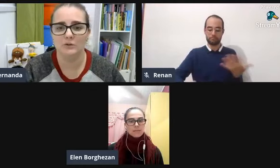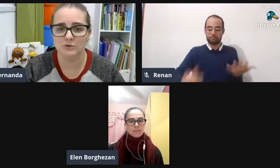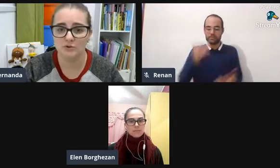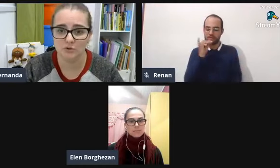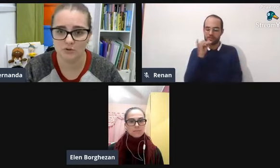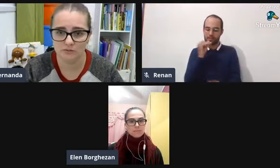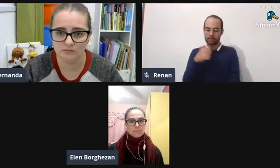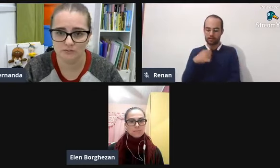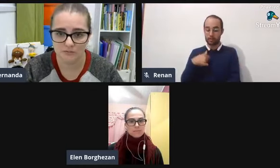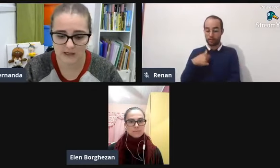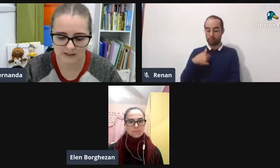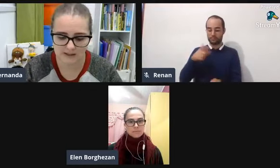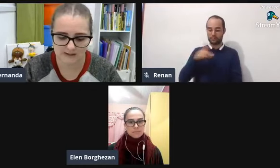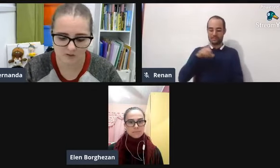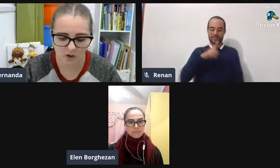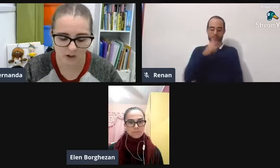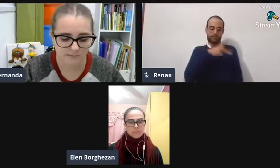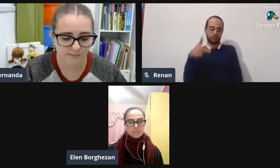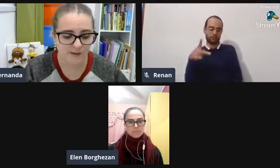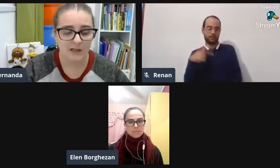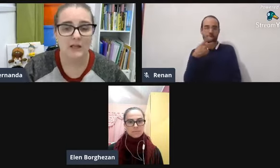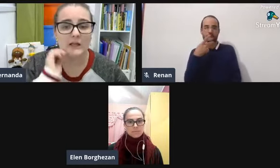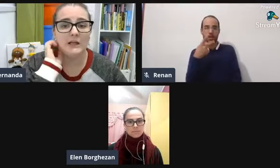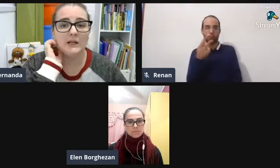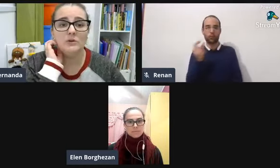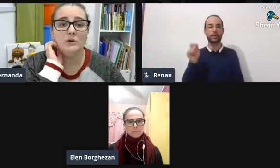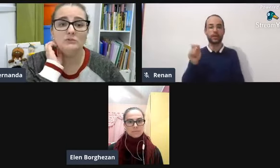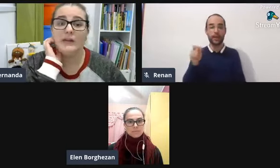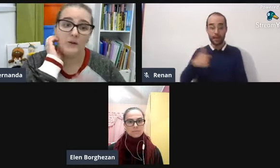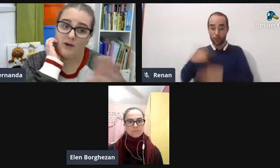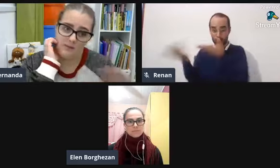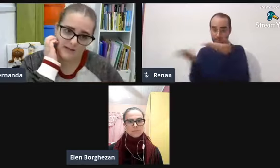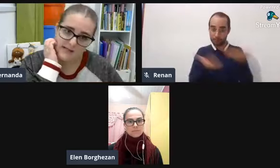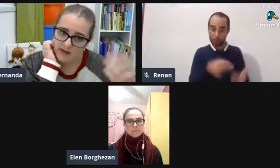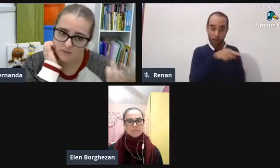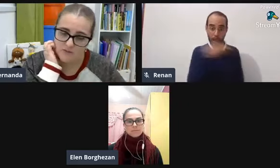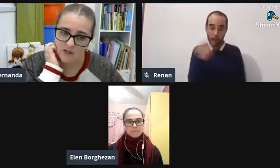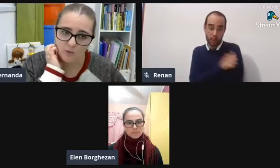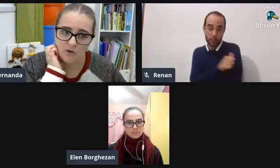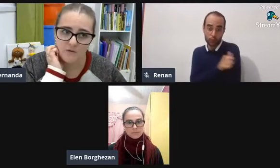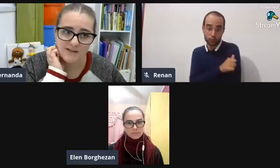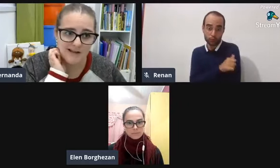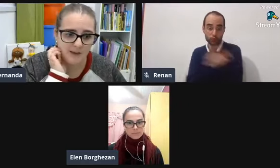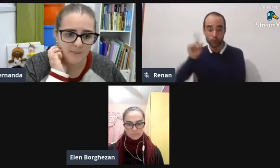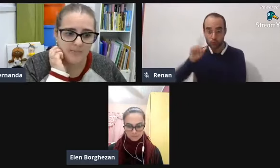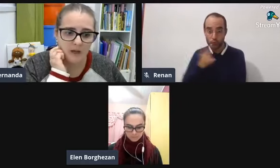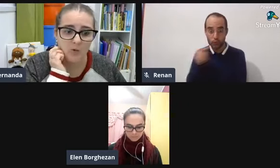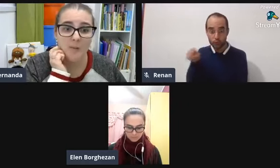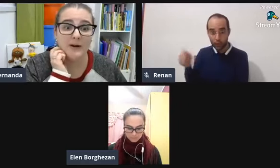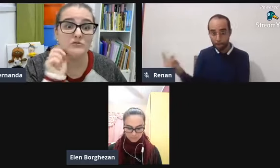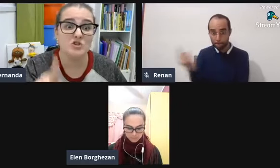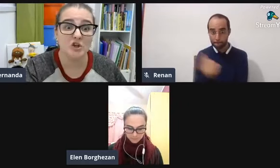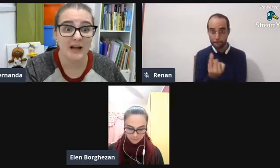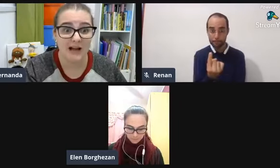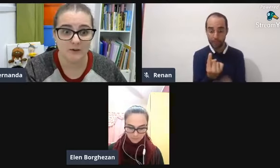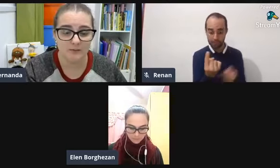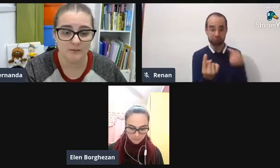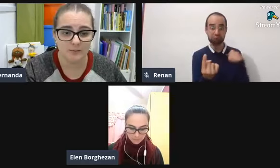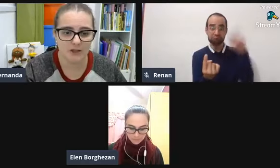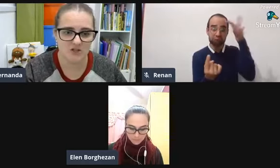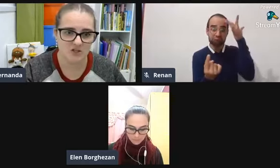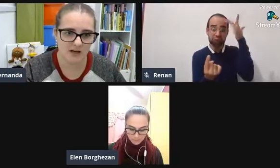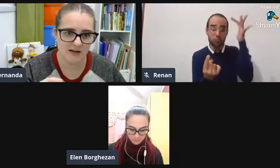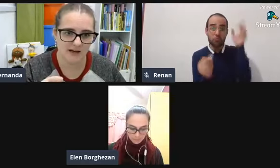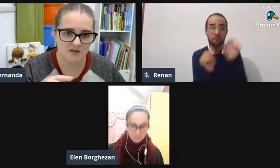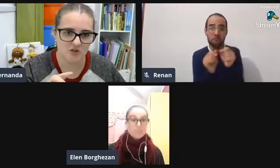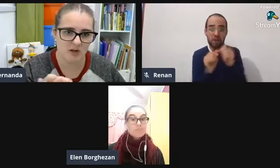um aluno surdo aqui na escola e eu não tenho Libras, né? Eu não sei muito o que fazer. Eu comprei um dicionário,